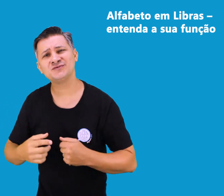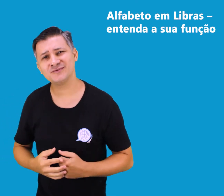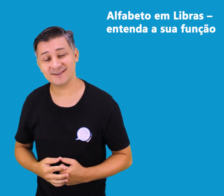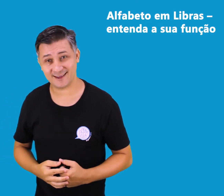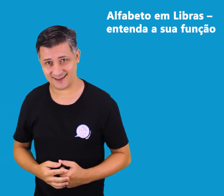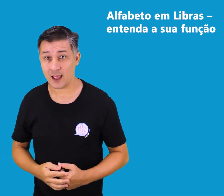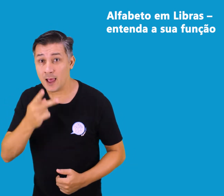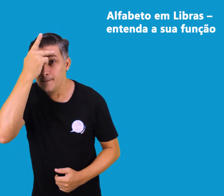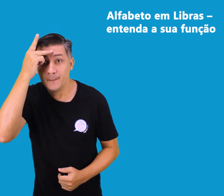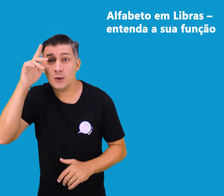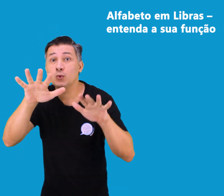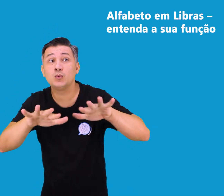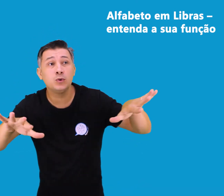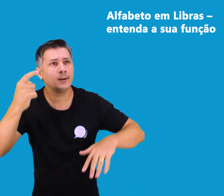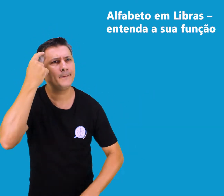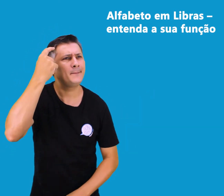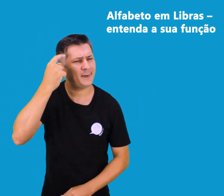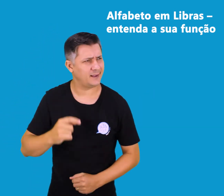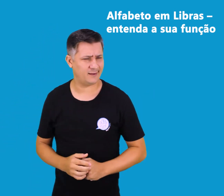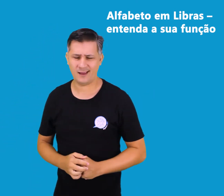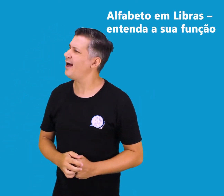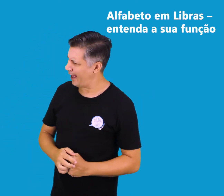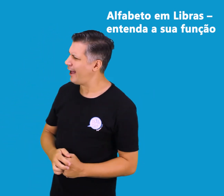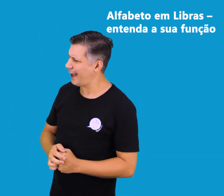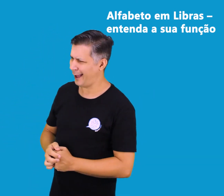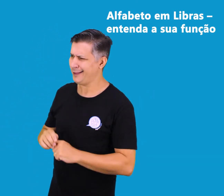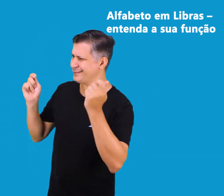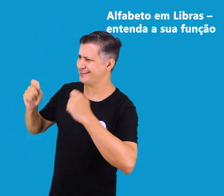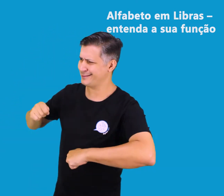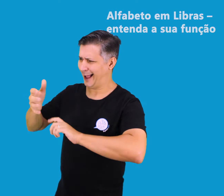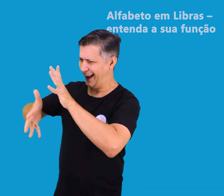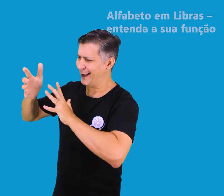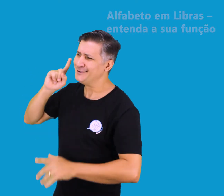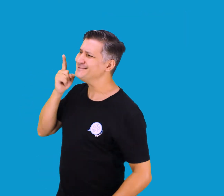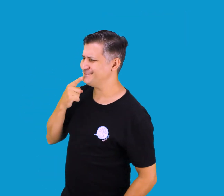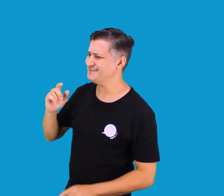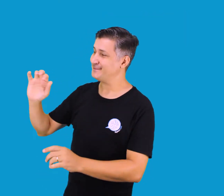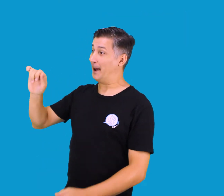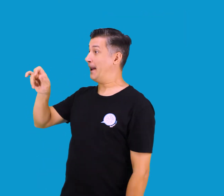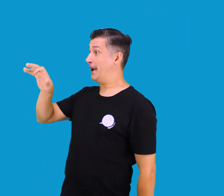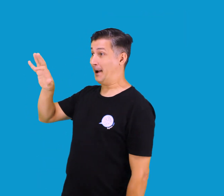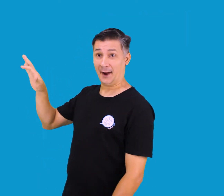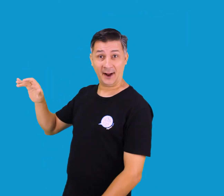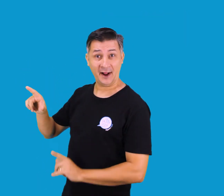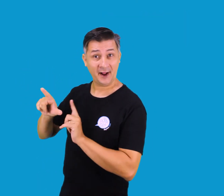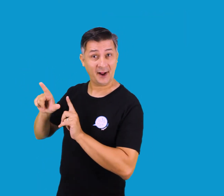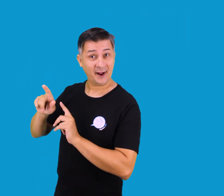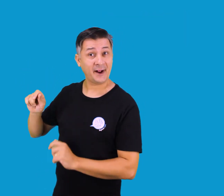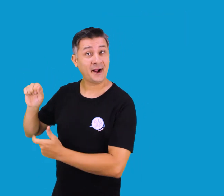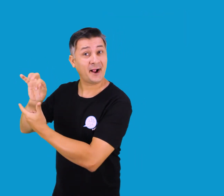Alfabeto em Libras. Entenda a sua função. Algumas pessoas acreditam equivocadamente que podem